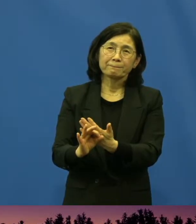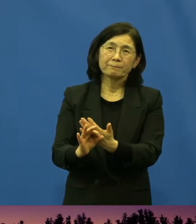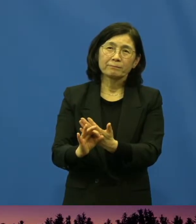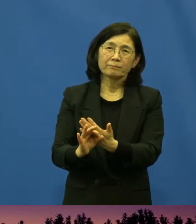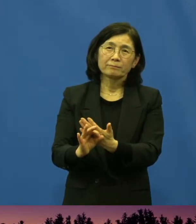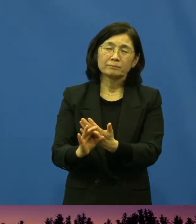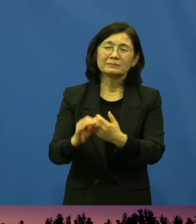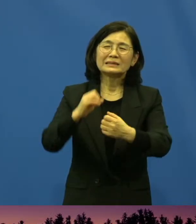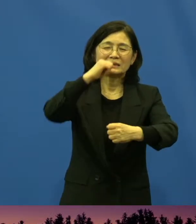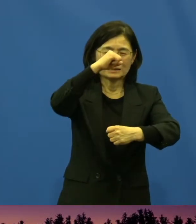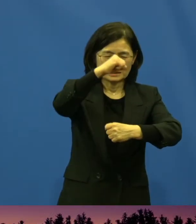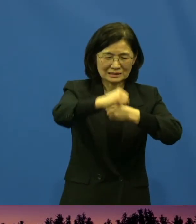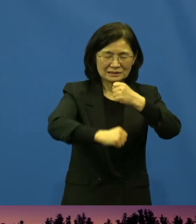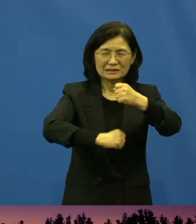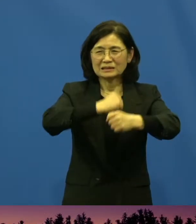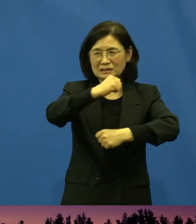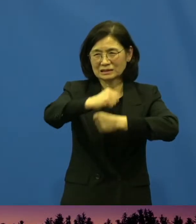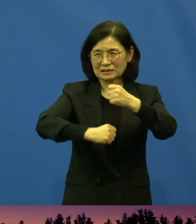자유가 와요.